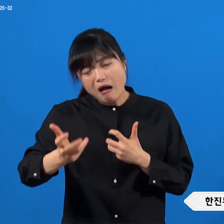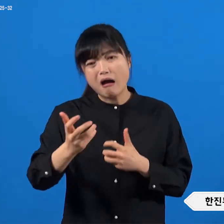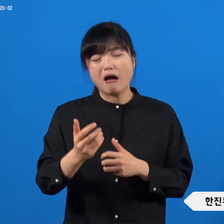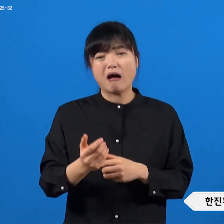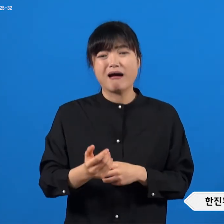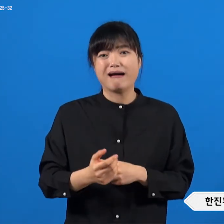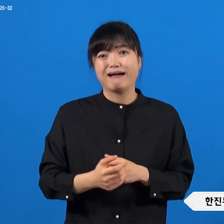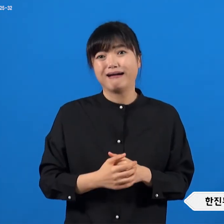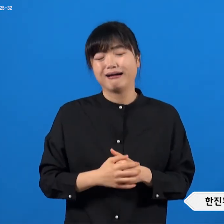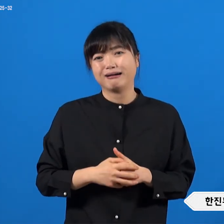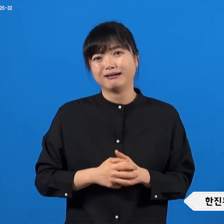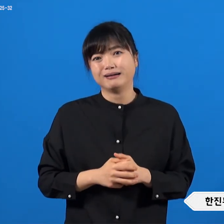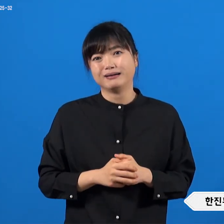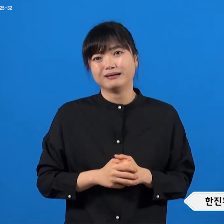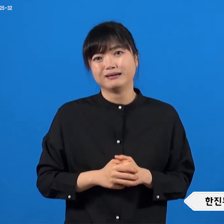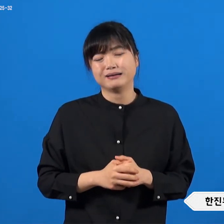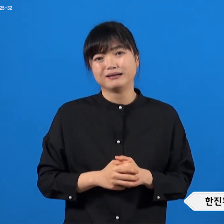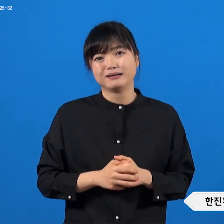다 감당을 못하는데